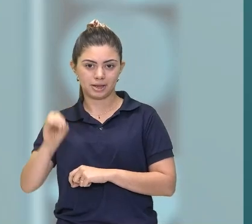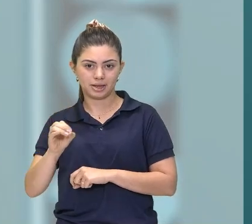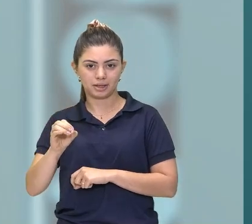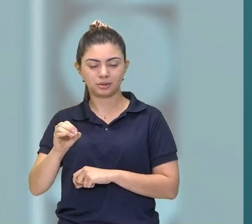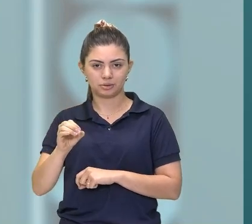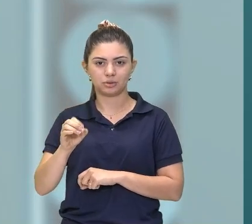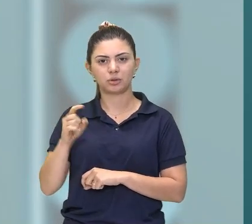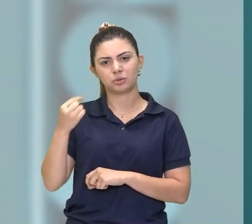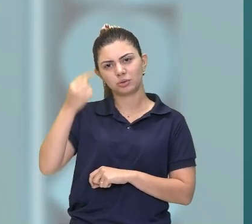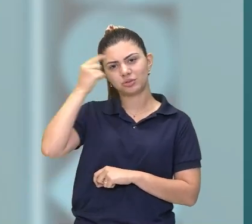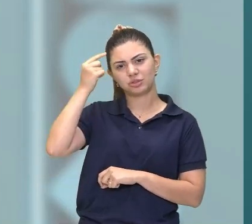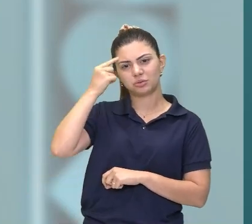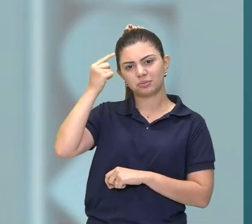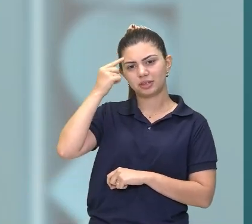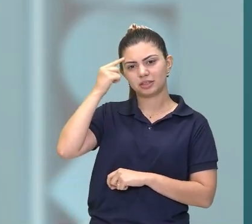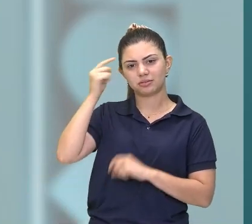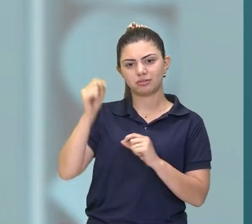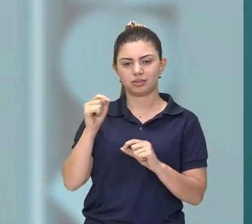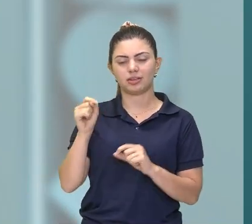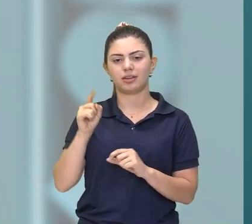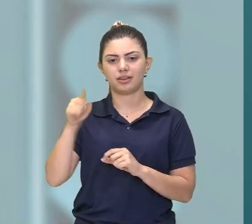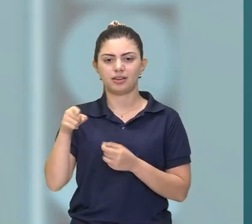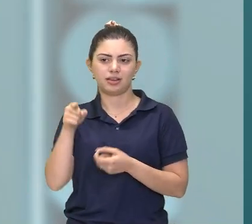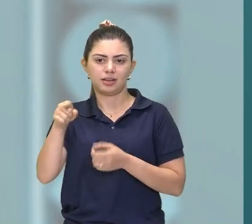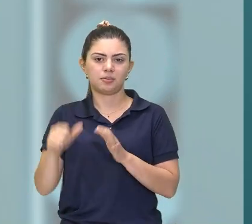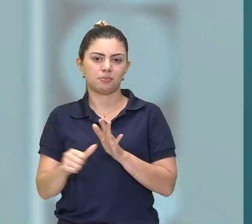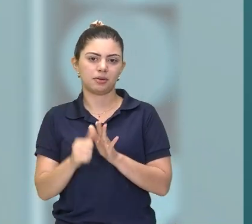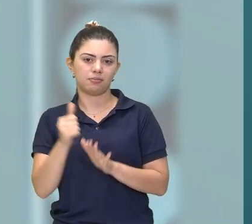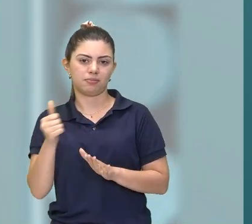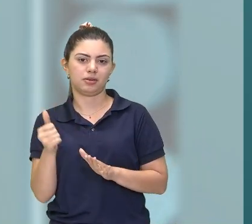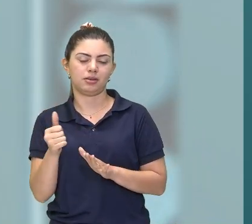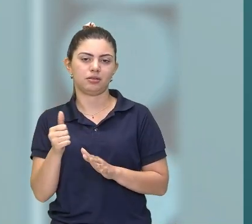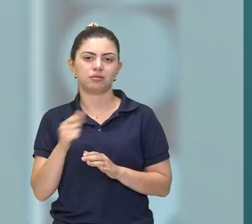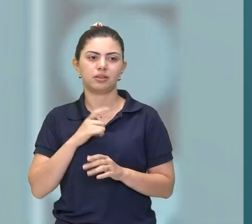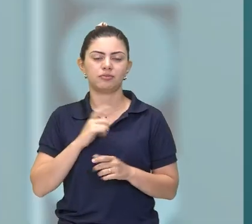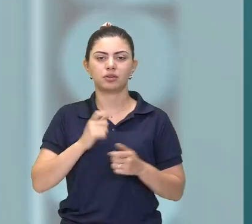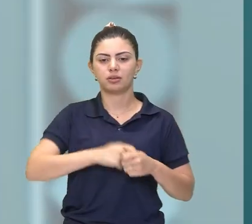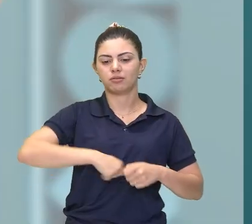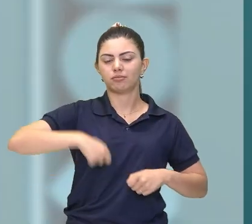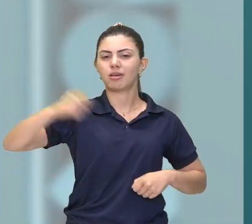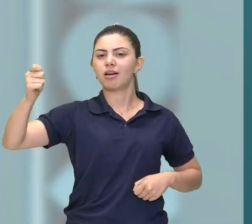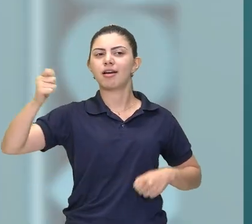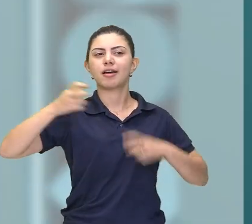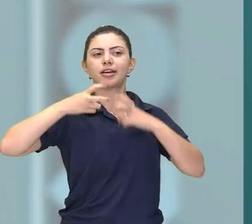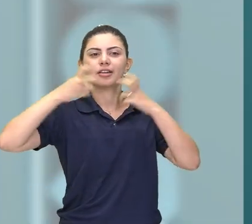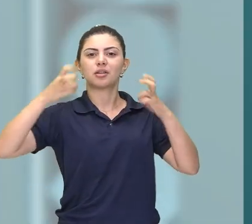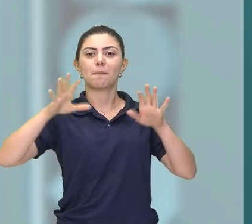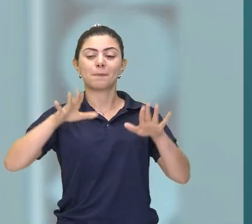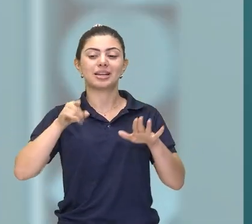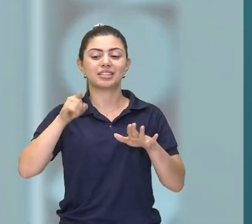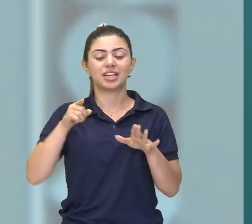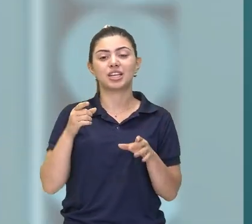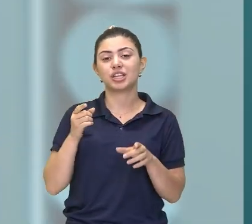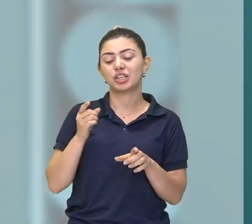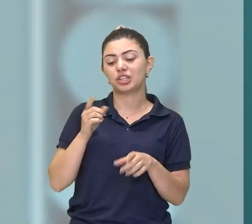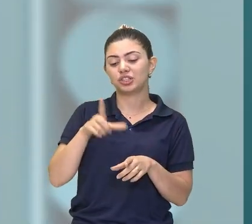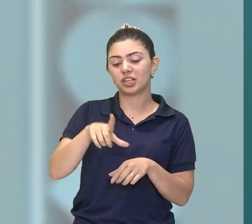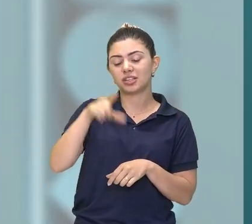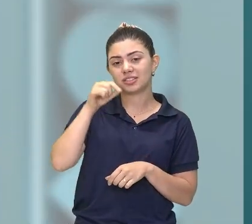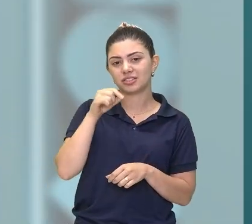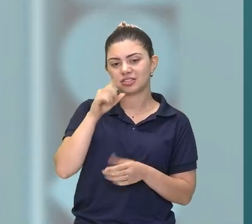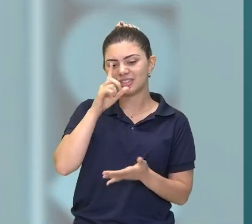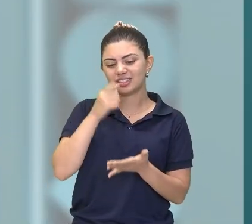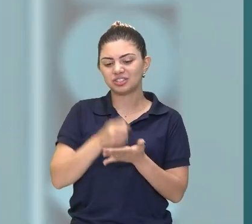Todo mundo acha que ele fez o grito, mas, na verdade, ele não fez o grito e ele escolheu o local para outra coisa. Existe até uma questão